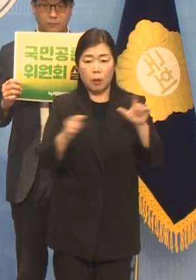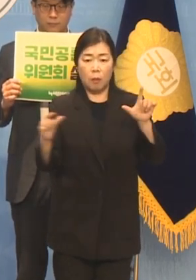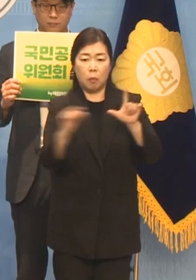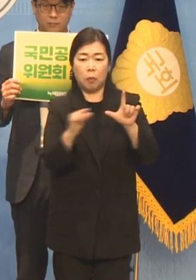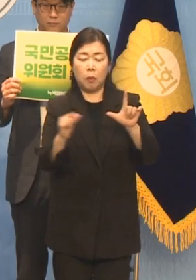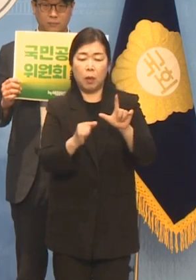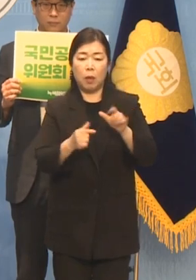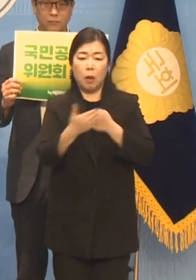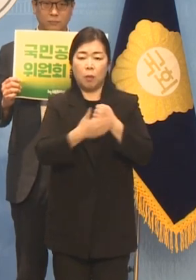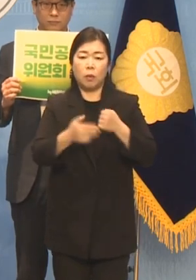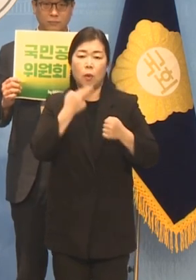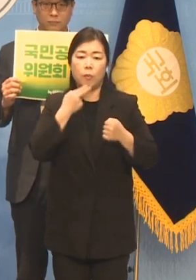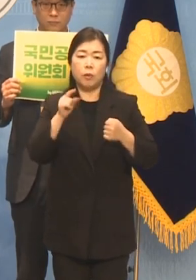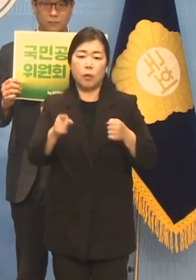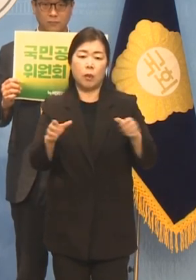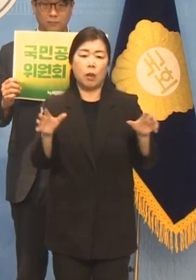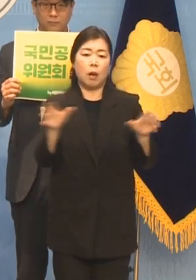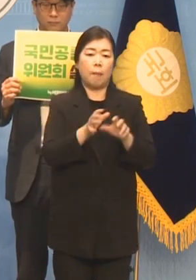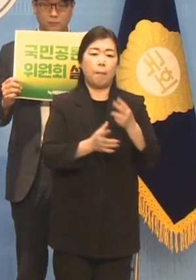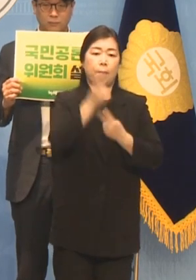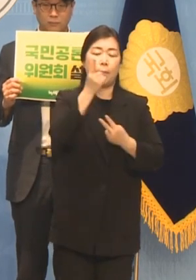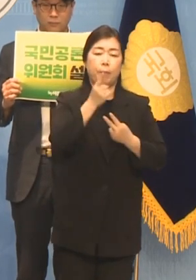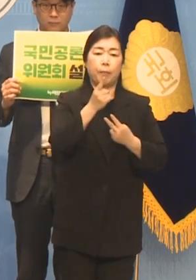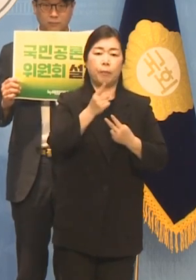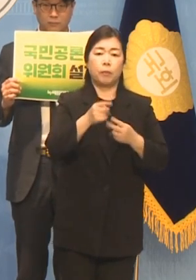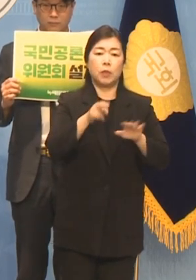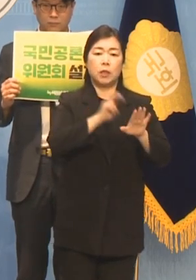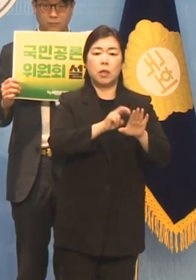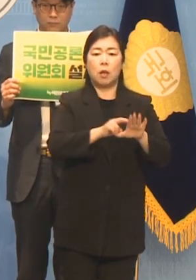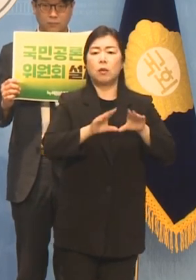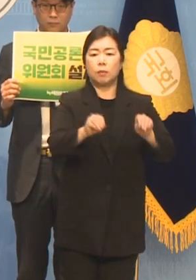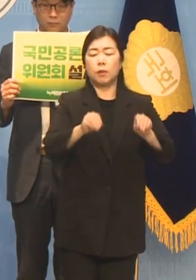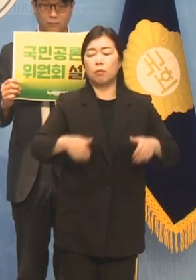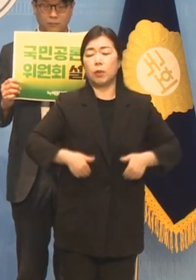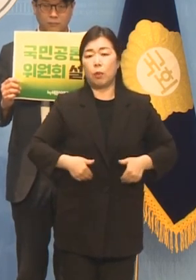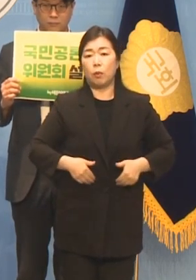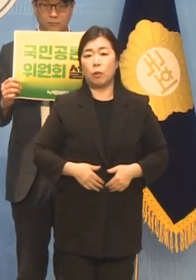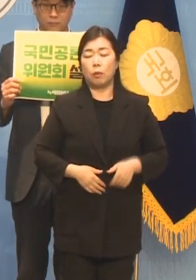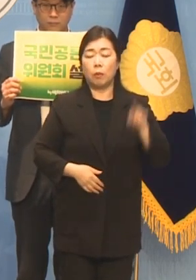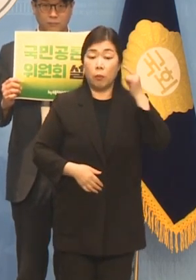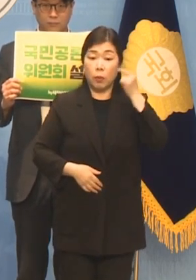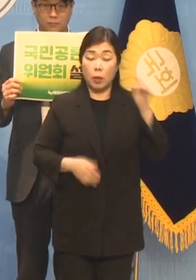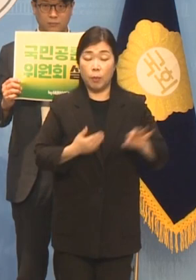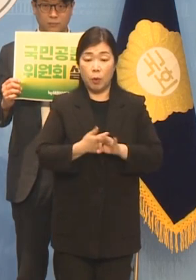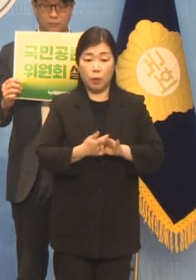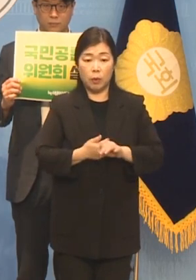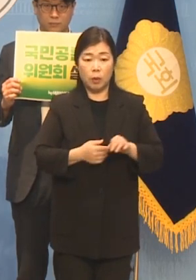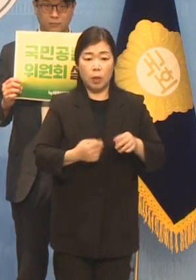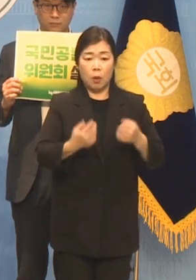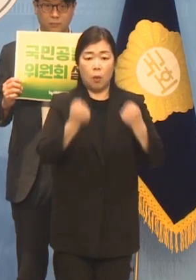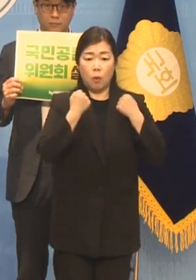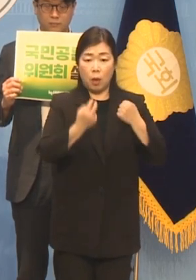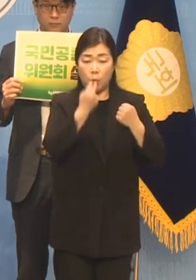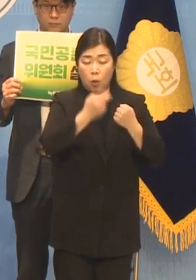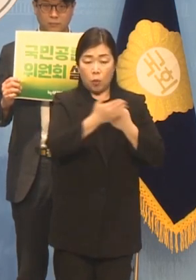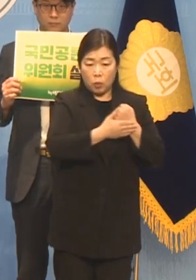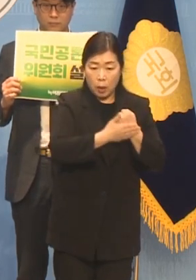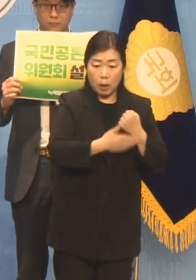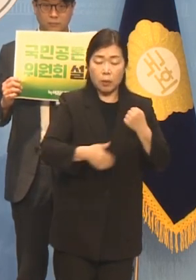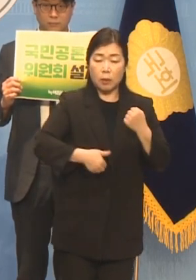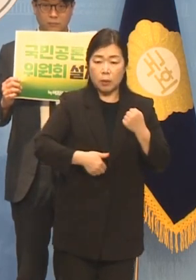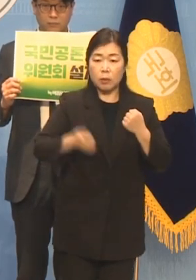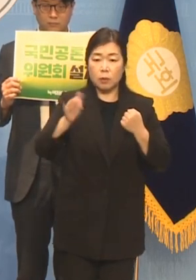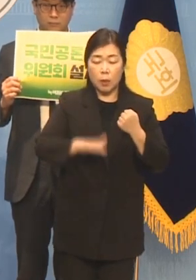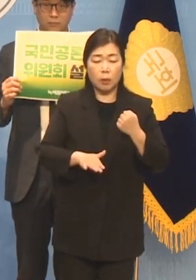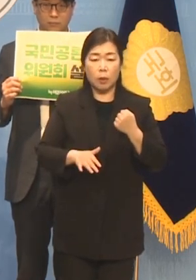진료하는 혼합 진료 금지가 필요합니다. 이는 필수 의료 서비스를 제공하려는 의사에게도